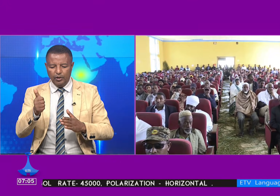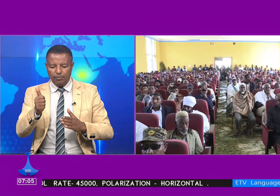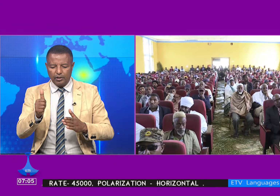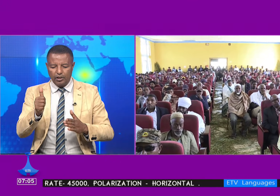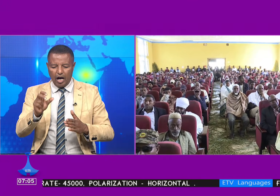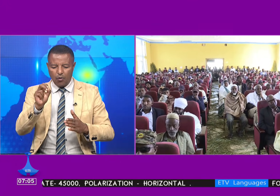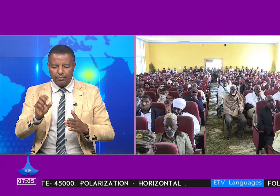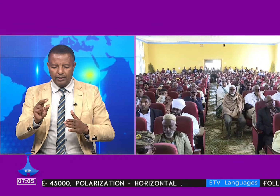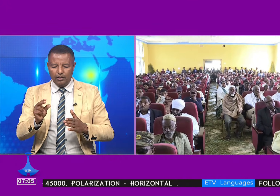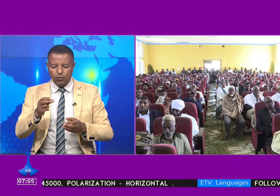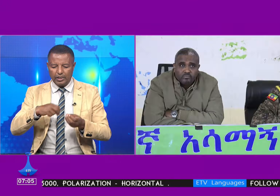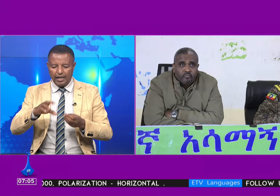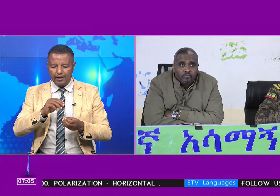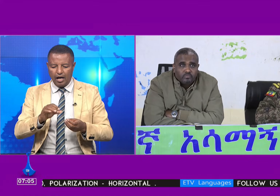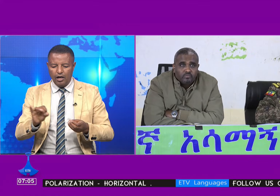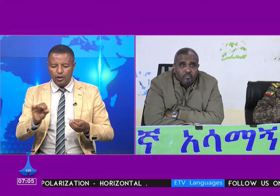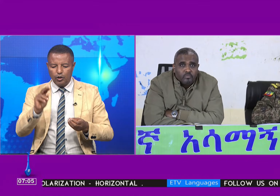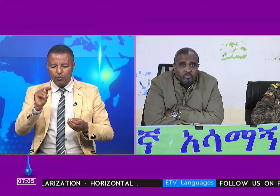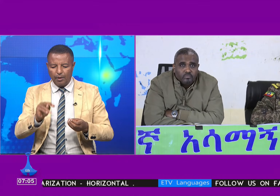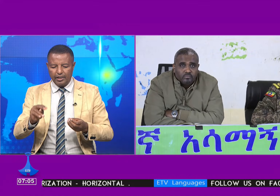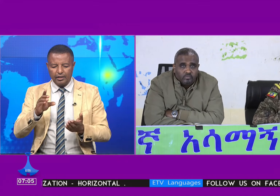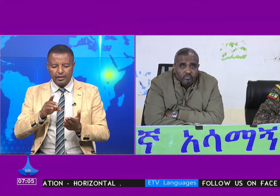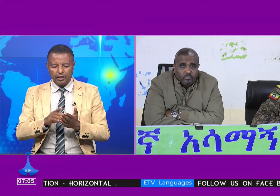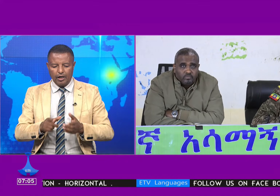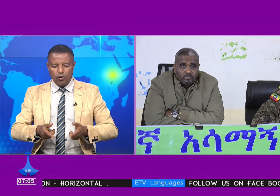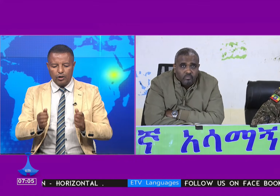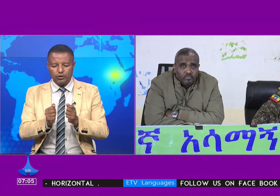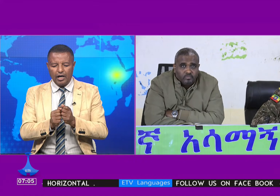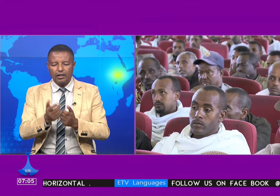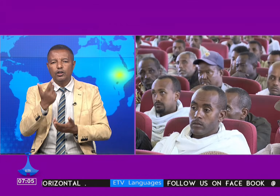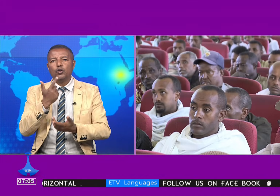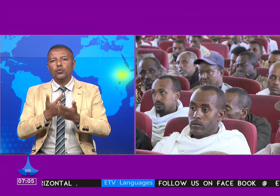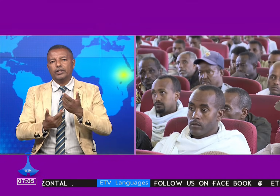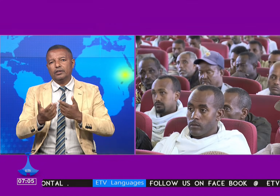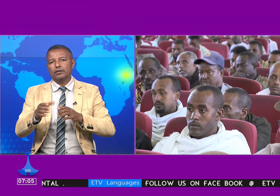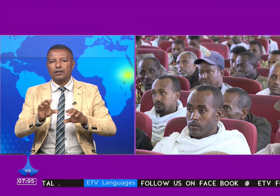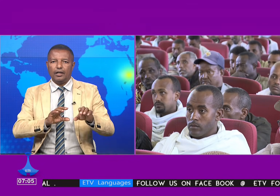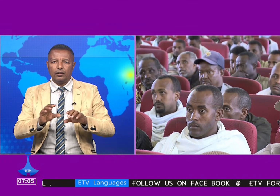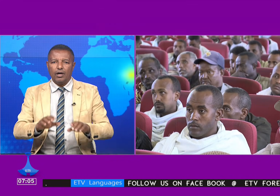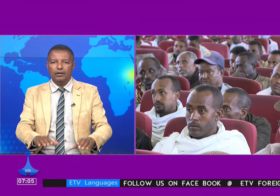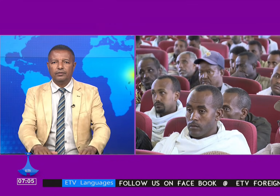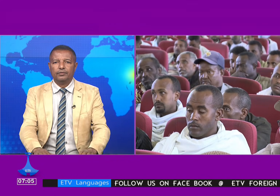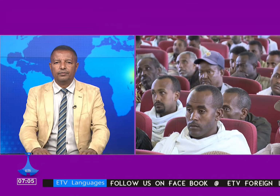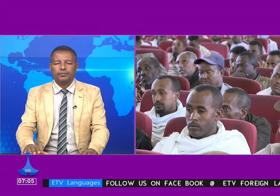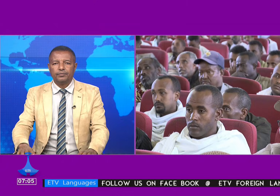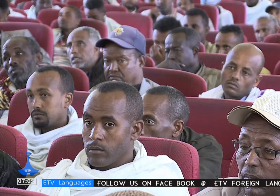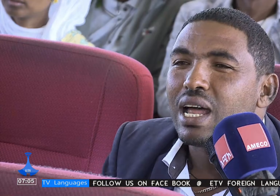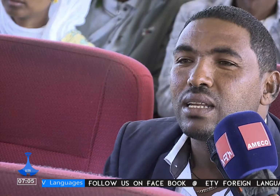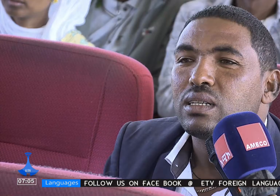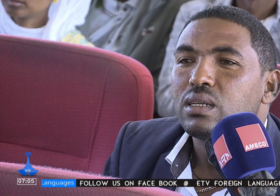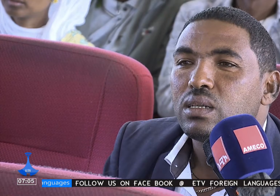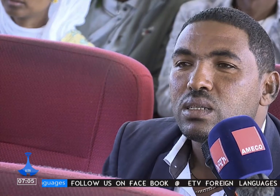ዞን ከአዋበል ወረዳና ከሉማሜ ከተማ ነዋሪዎች ጋር ውይይት አድርገዋል።